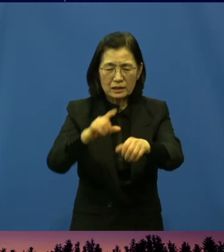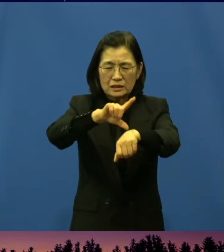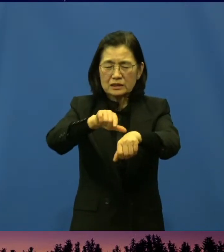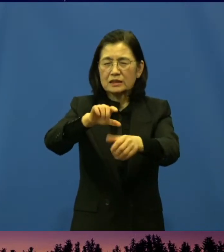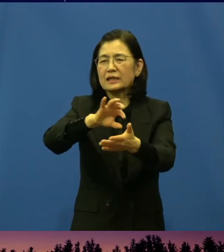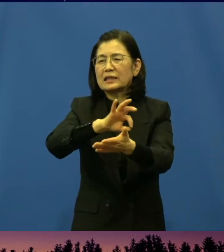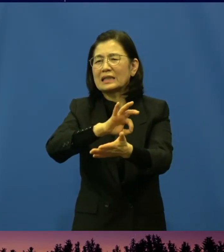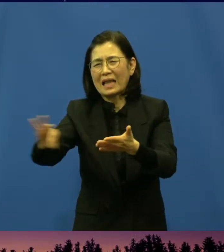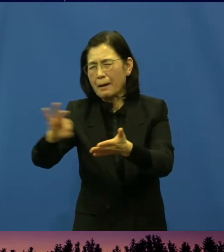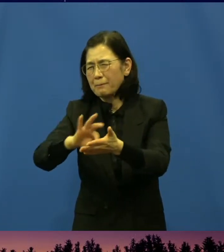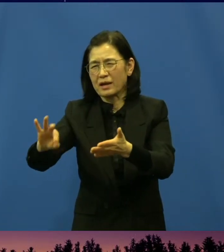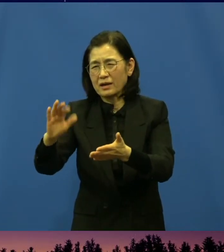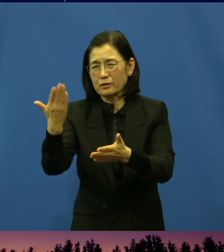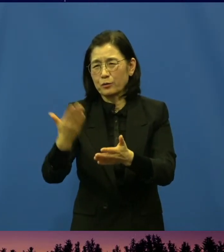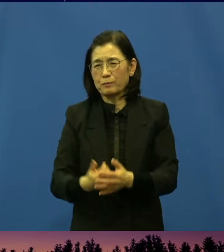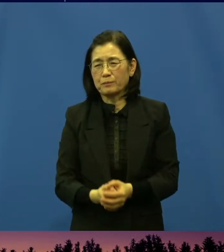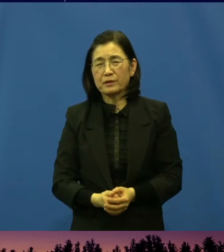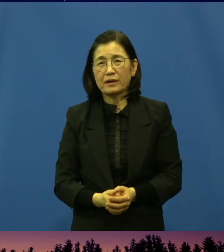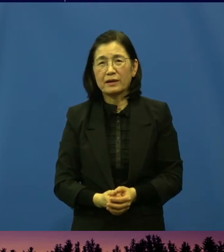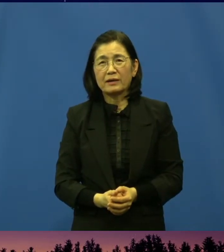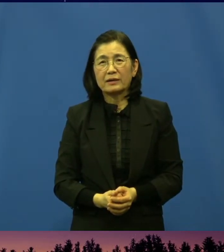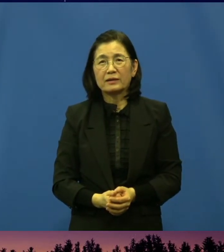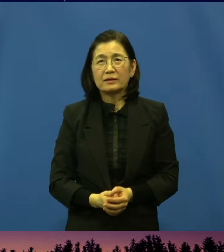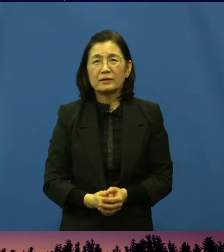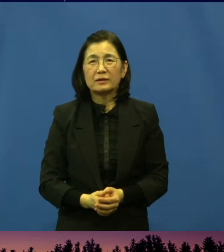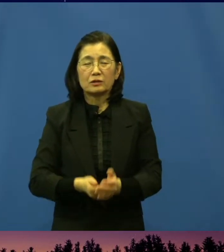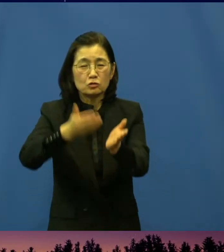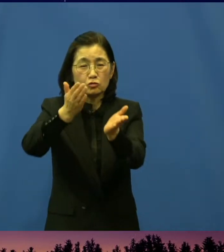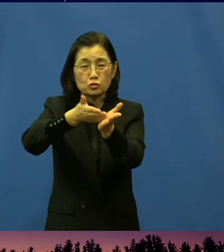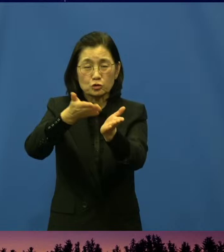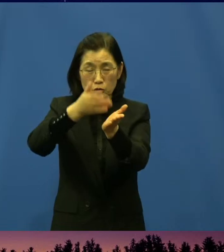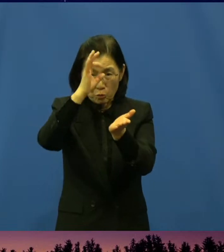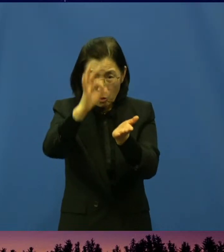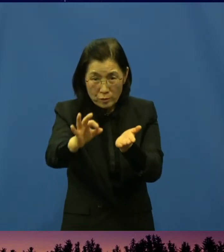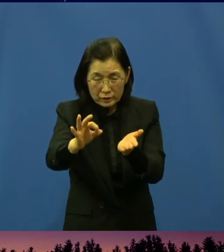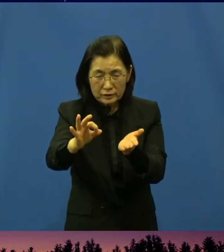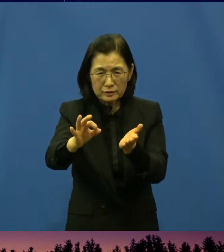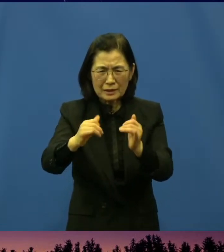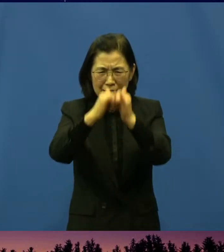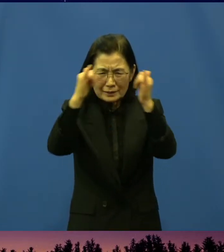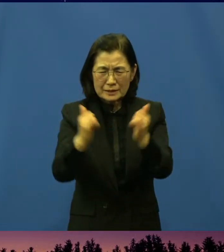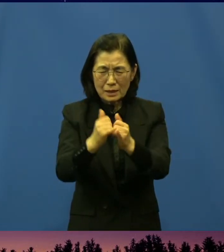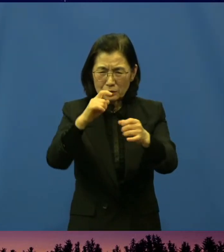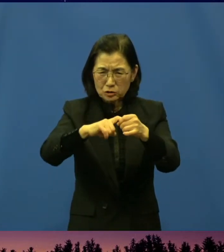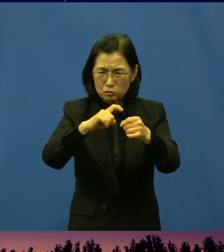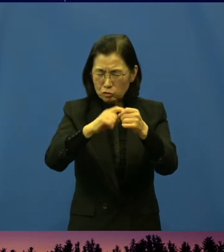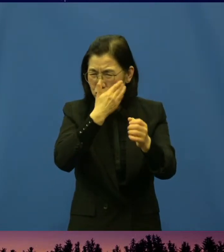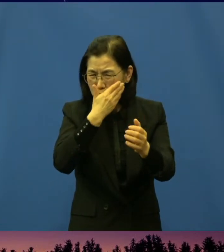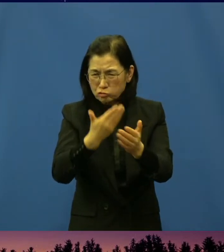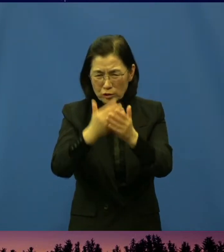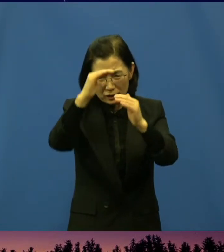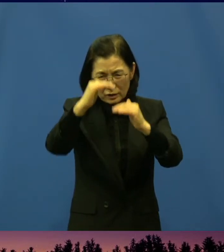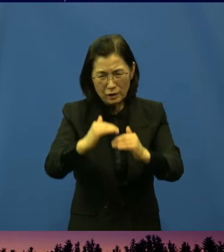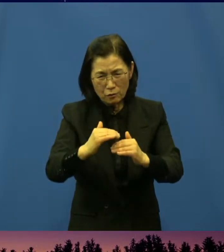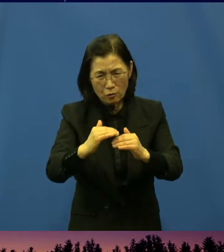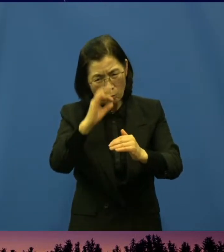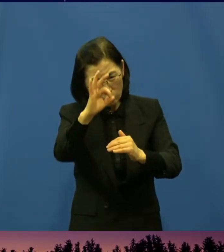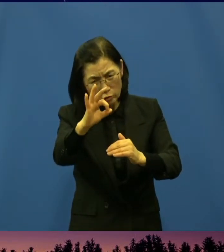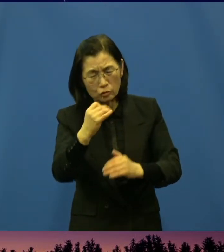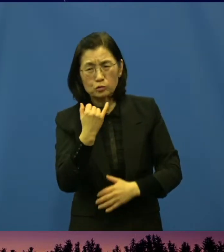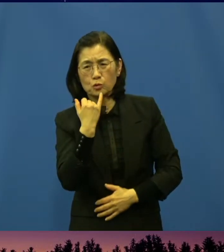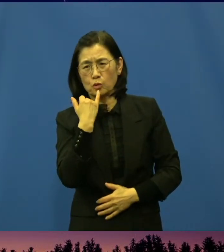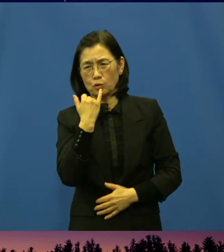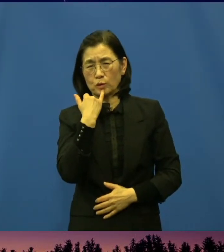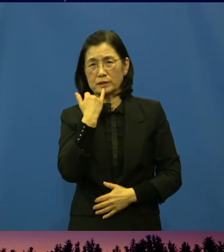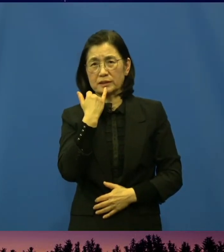여러분, 우리는 뉴스를 봅니다. 그죠? 시사성을 가지는 건 매우 유익해요. 그 깔발트 같은 신학자는 한 손에는 신문,